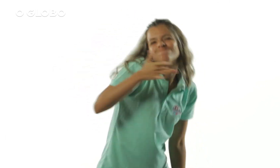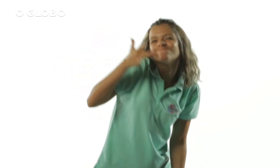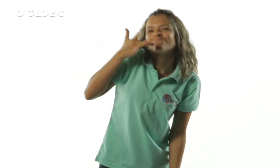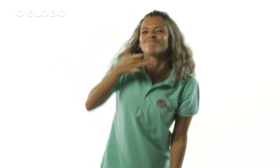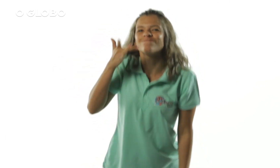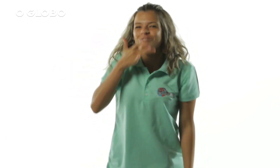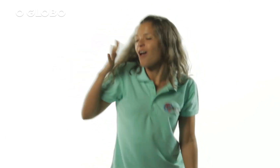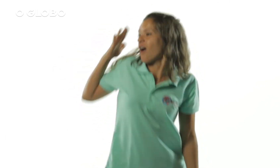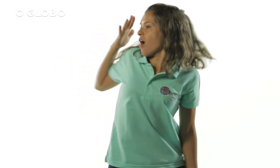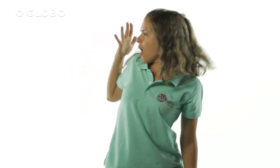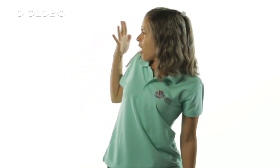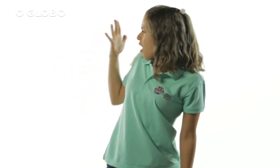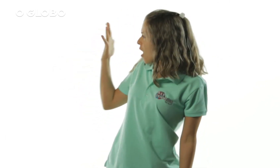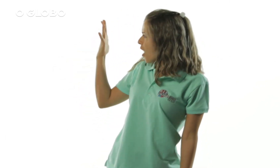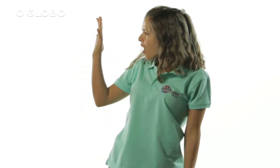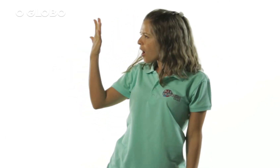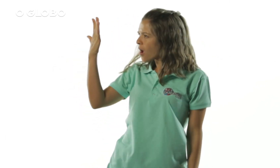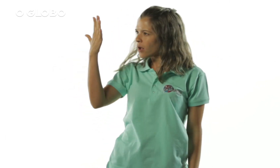MÚSICA